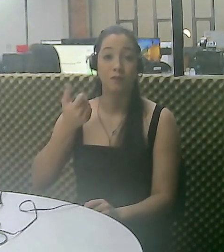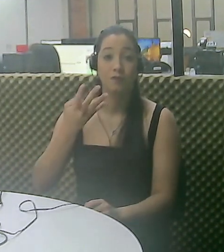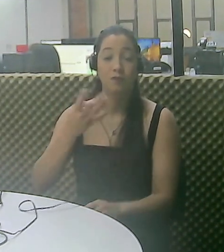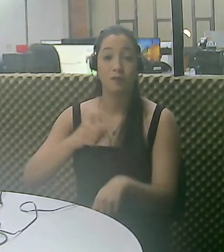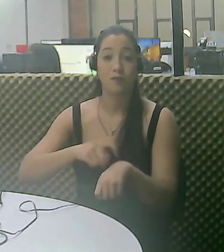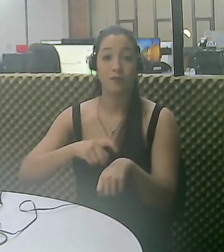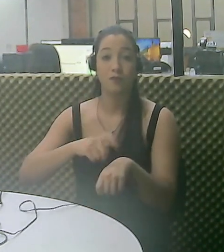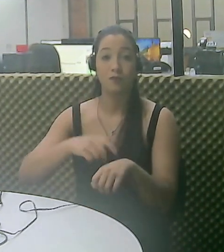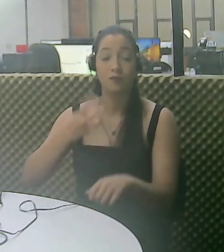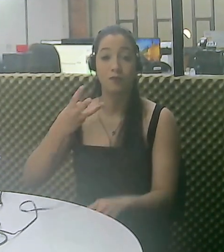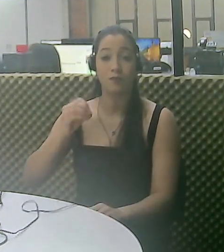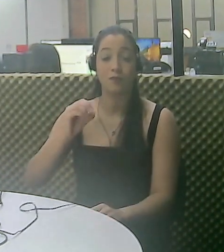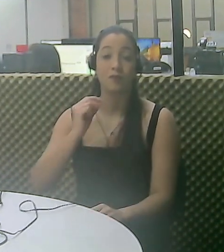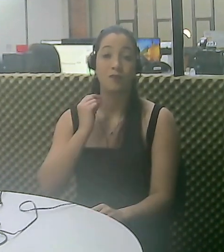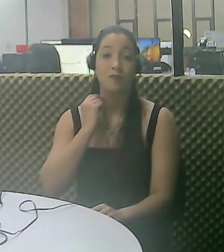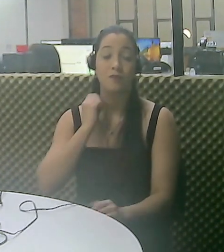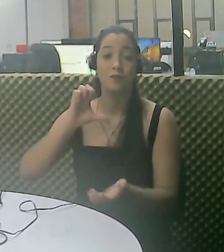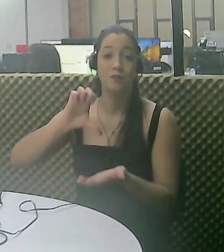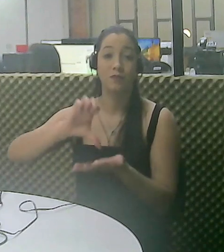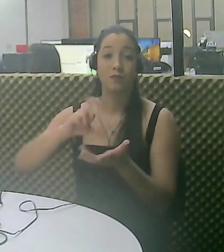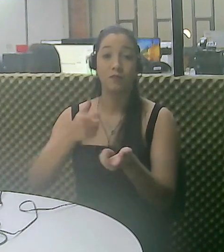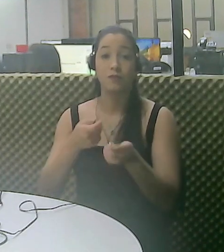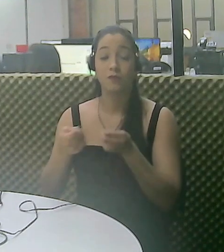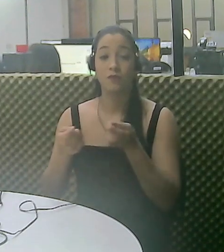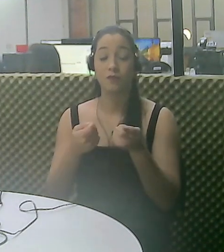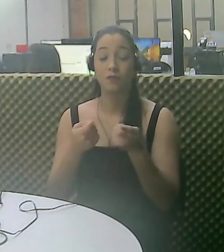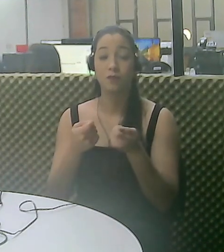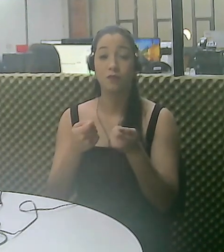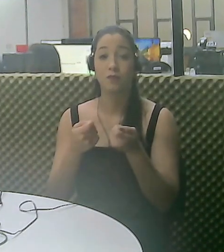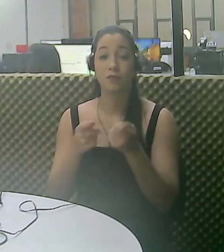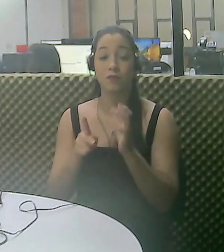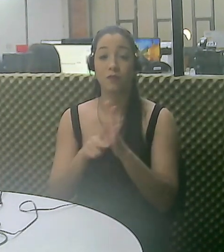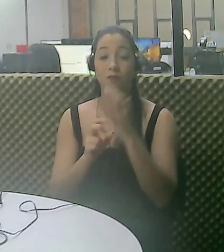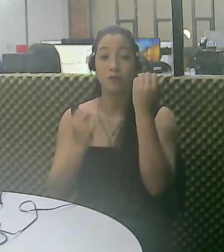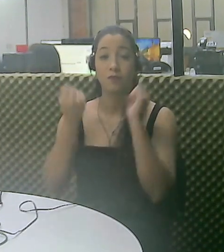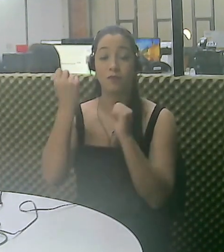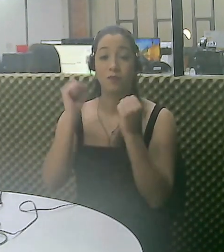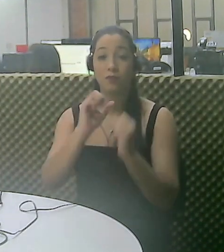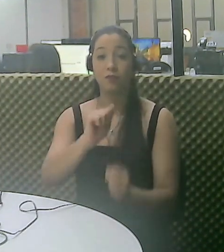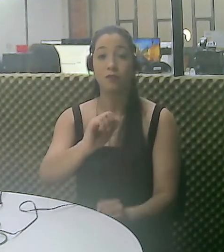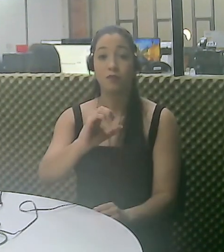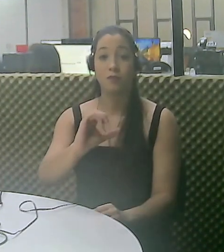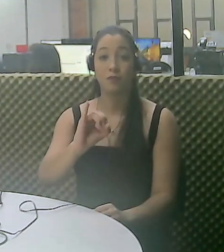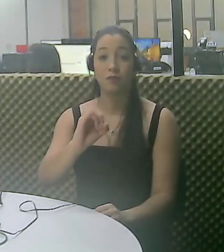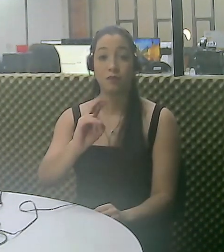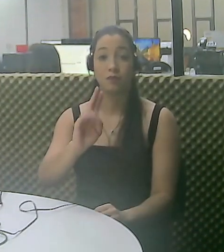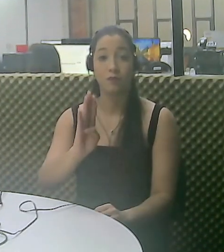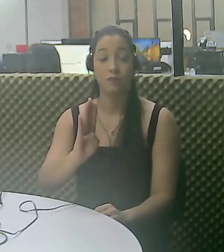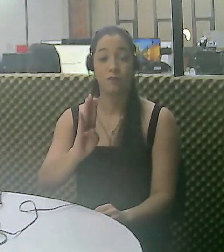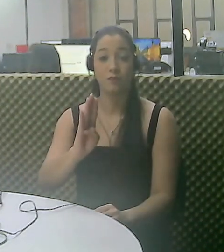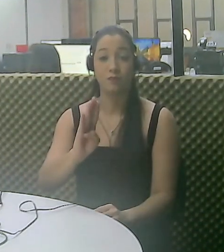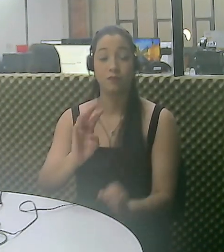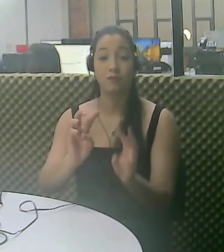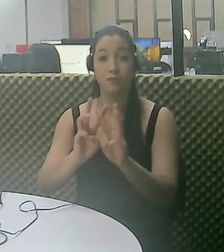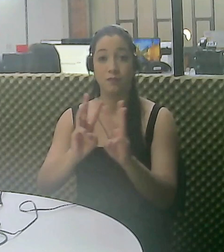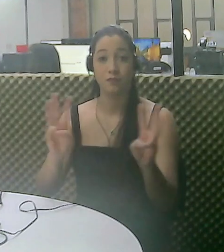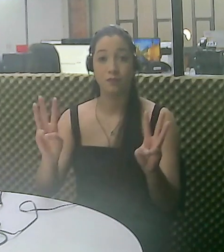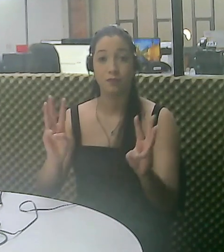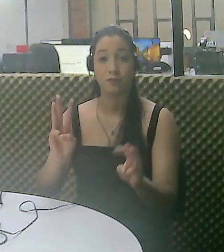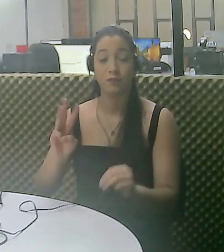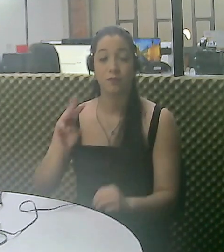dia 30 de maio, na sede da Associação Comercial e Industrial de Uberlândia, a ACIUB. A plataforma